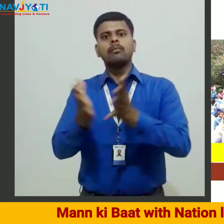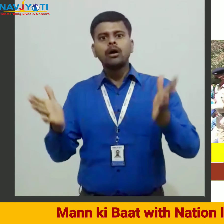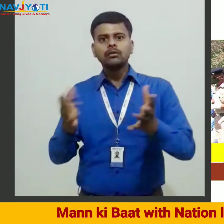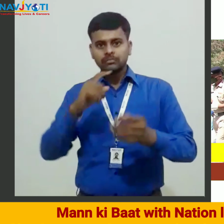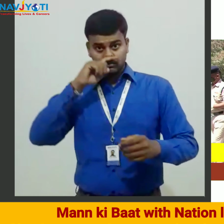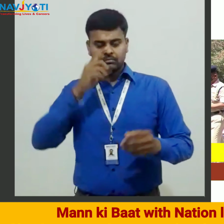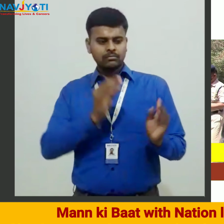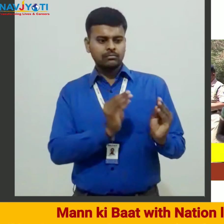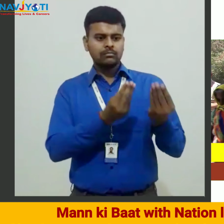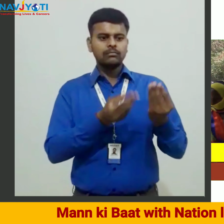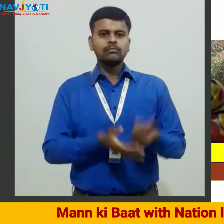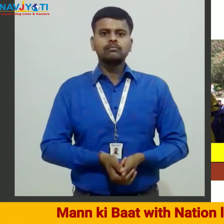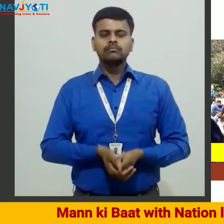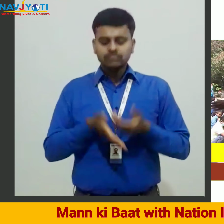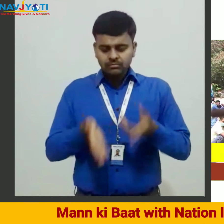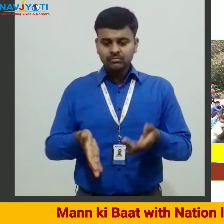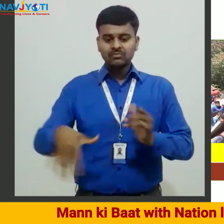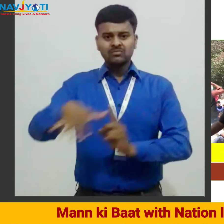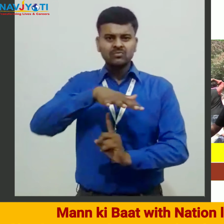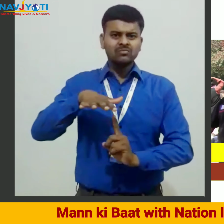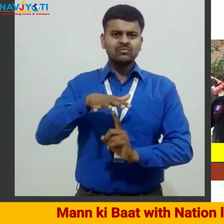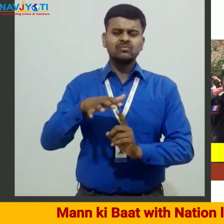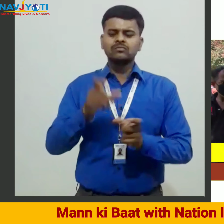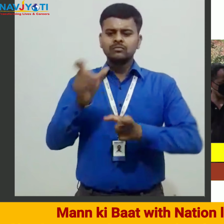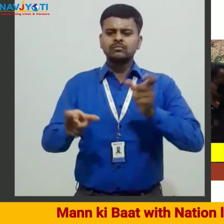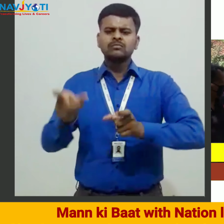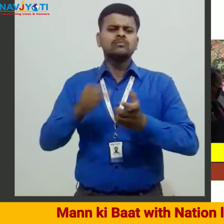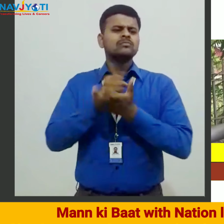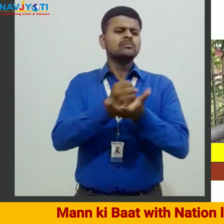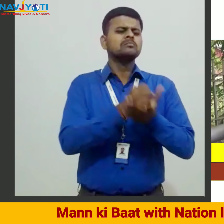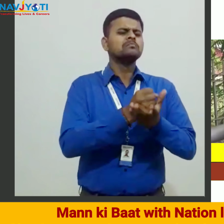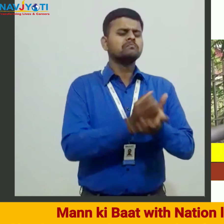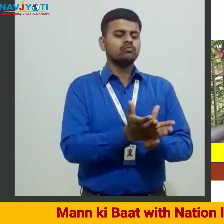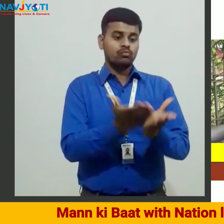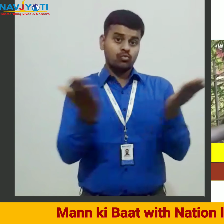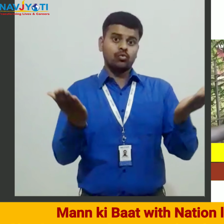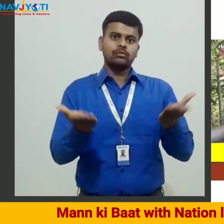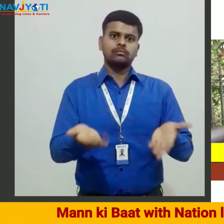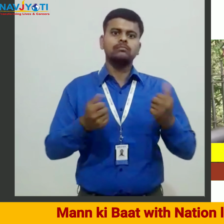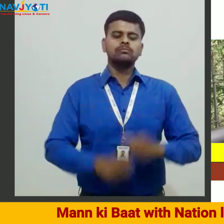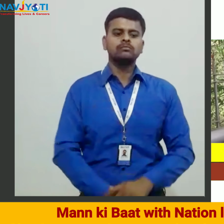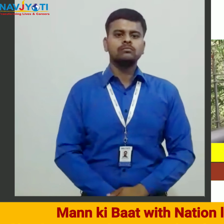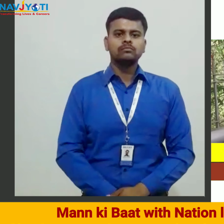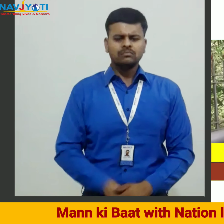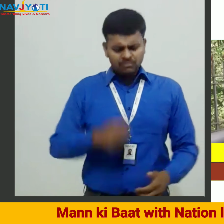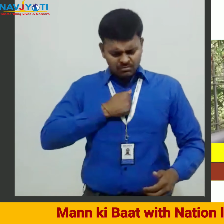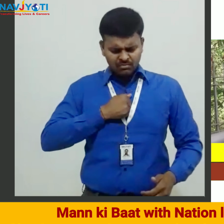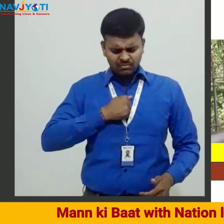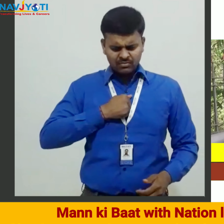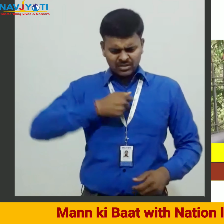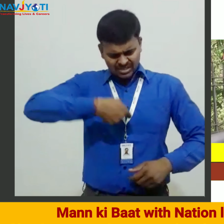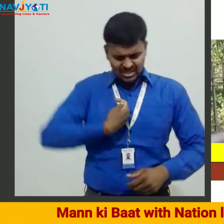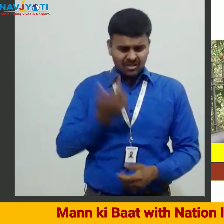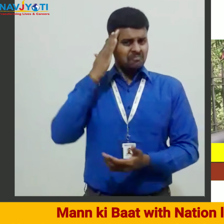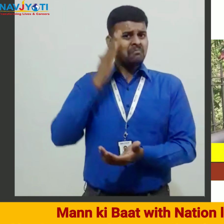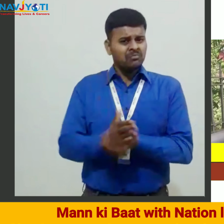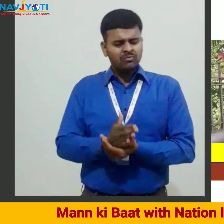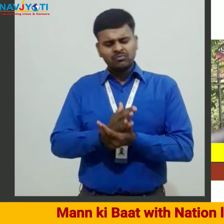छू लिया है। एक ऐसा अवसर है जिसमें आम लोग पुलिस से भावात्मक तरीके से जुड़ रहे